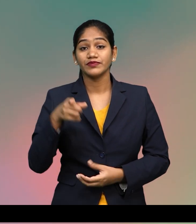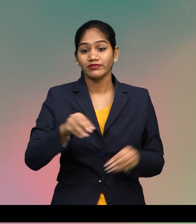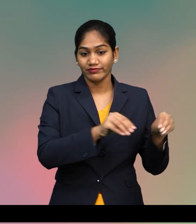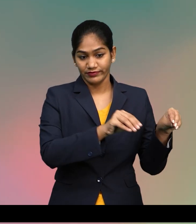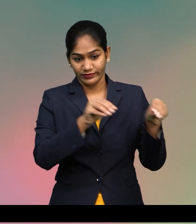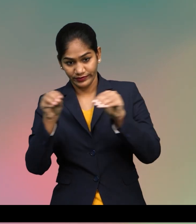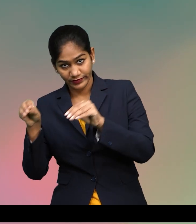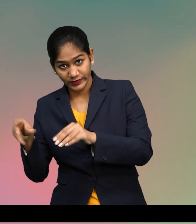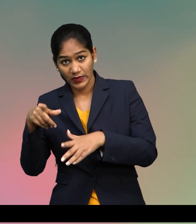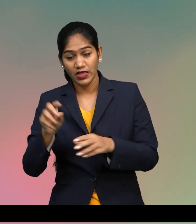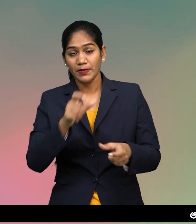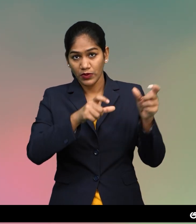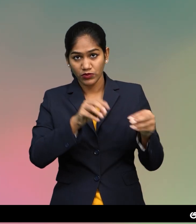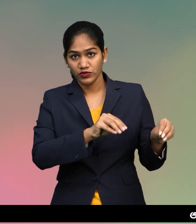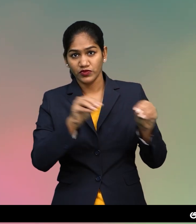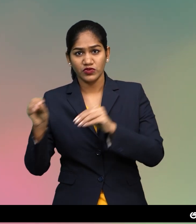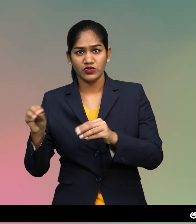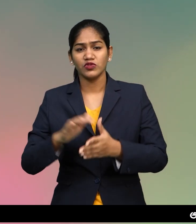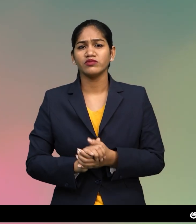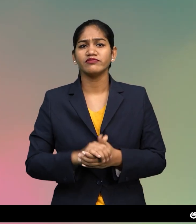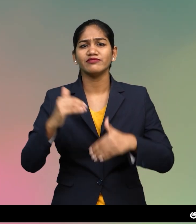సామాజిక, ఆర్థిక లేదా రాజకీయ